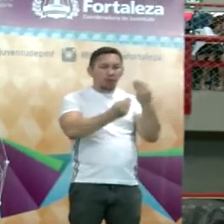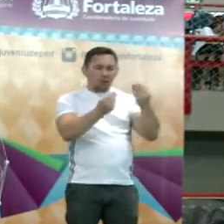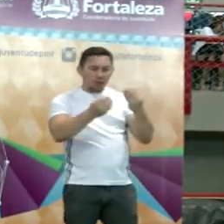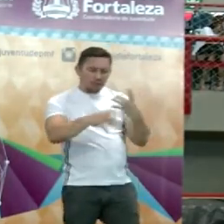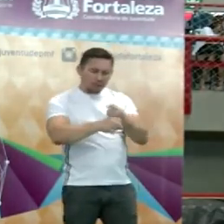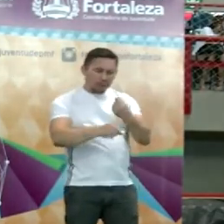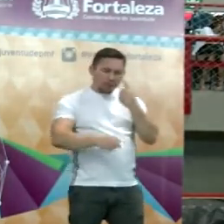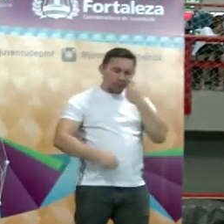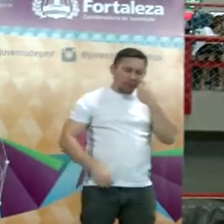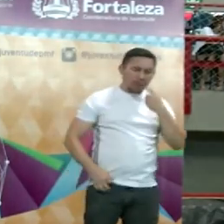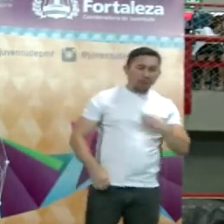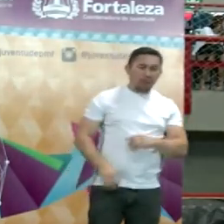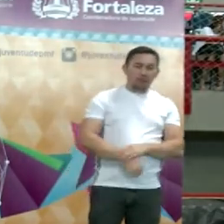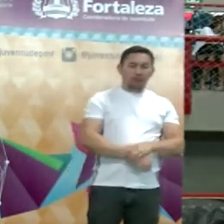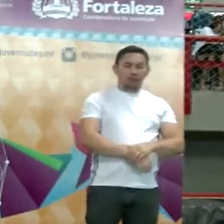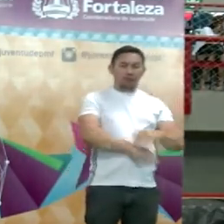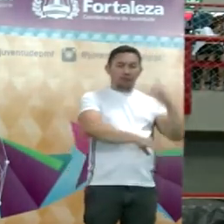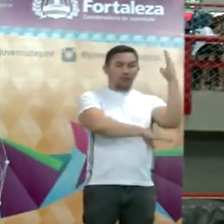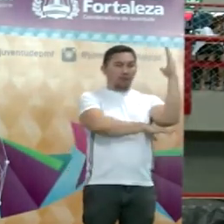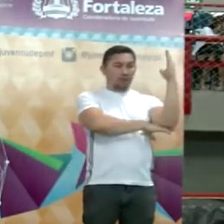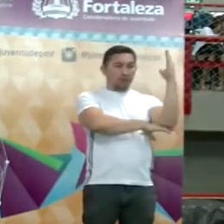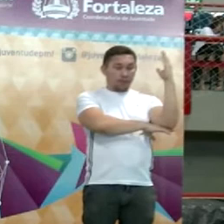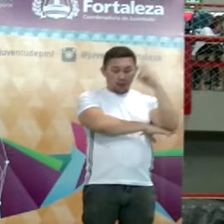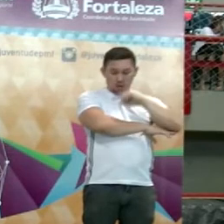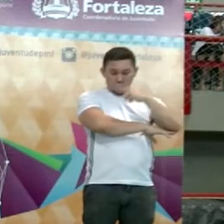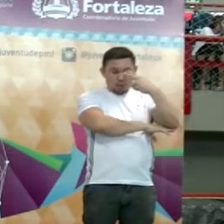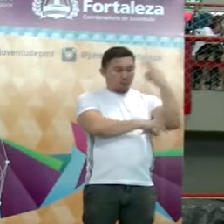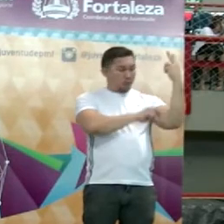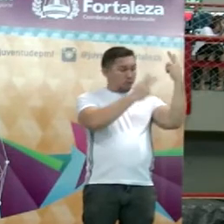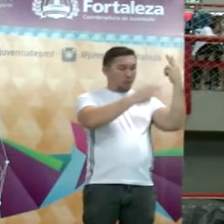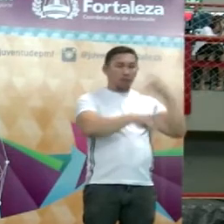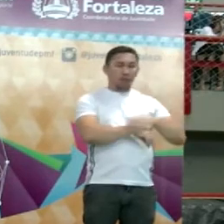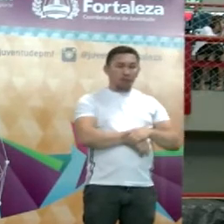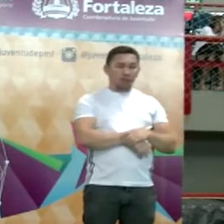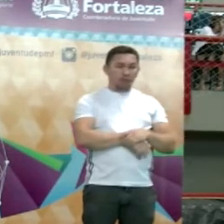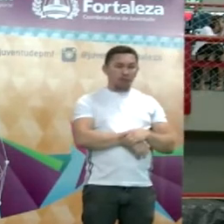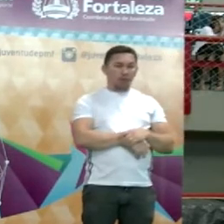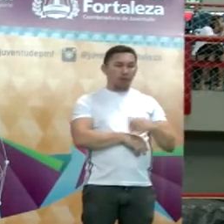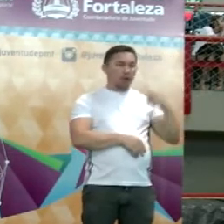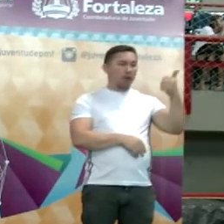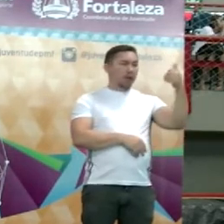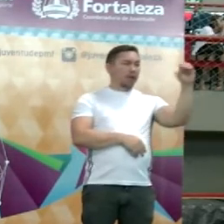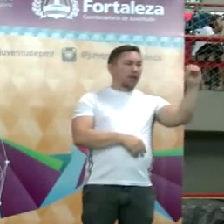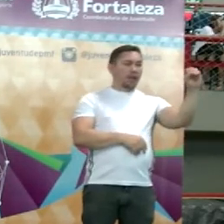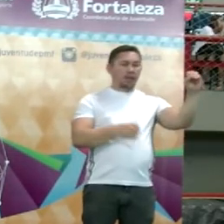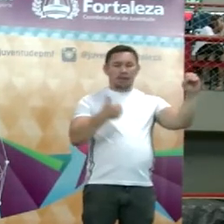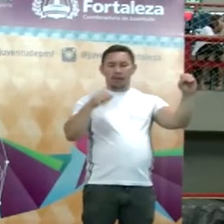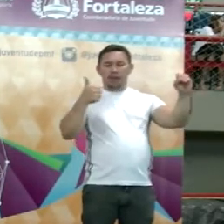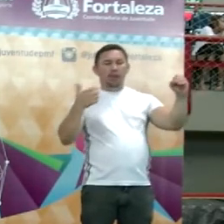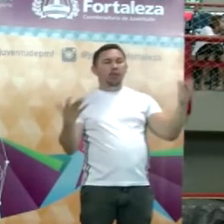lá. 2 números são proporcionais a 10 e 11. Qual o valor deles?